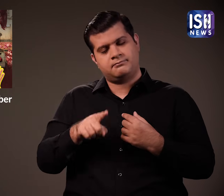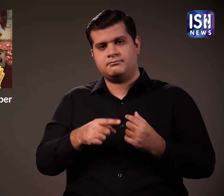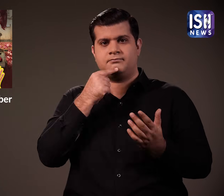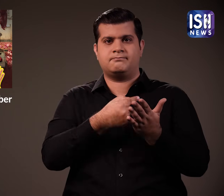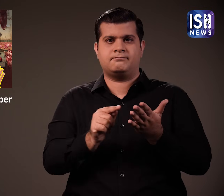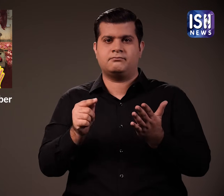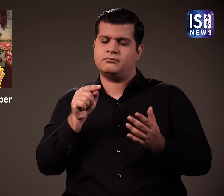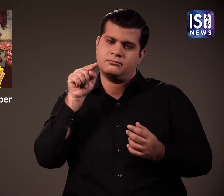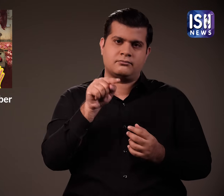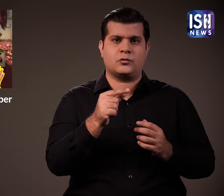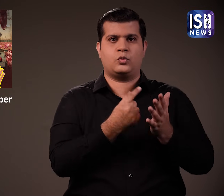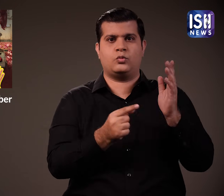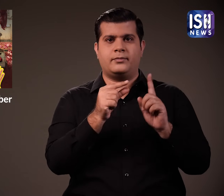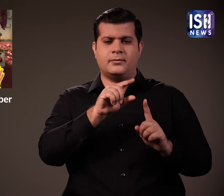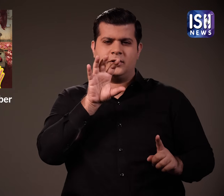नवेंबर को 9-9 डेक घोशित किया है